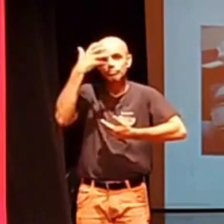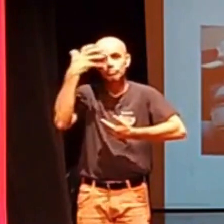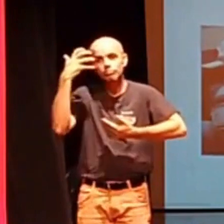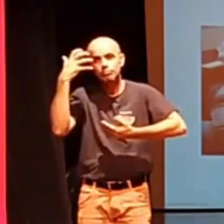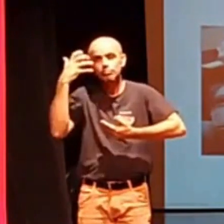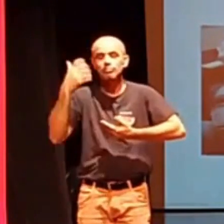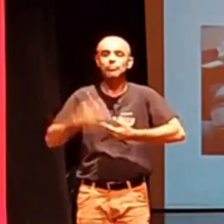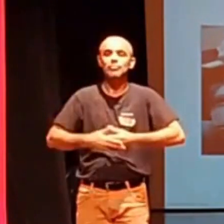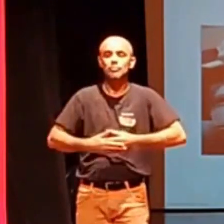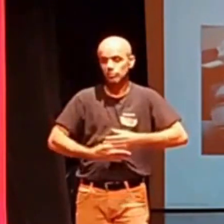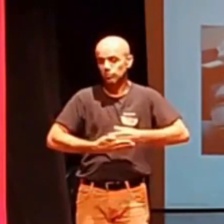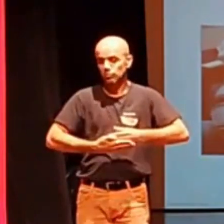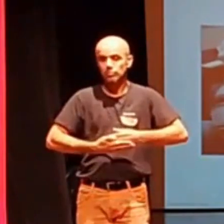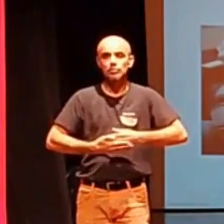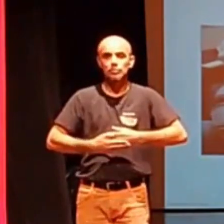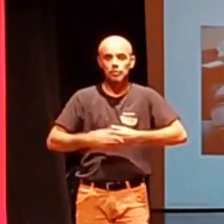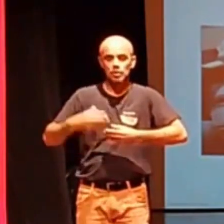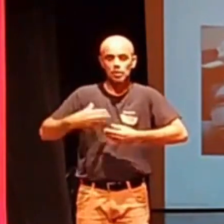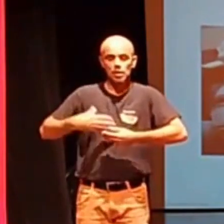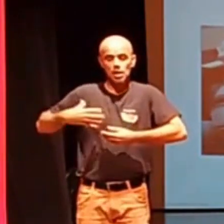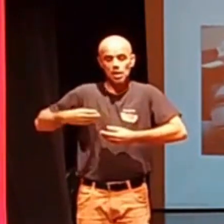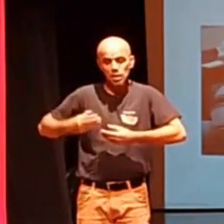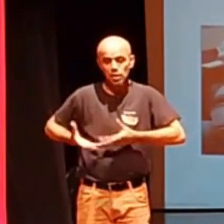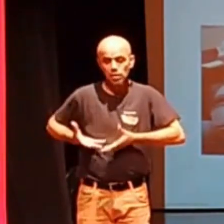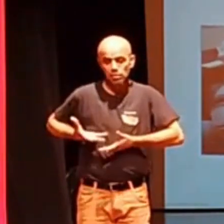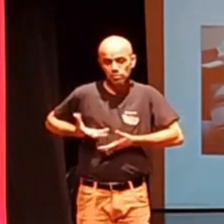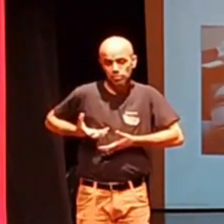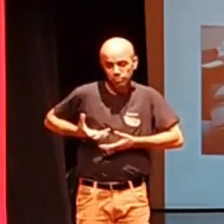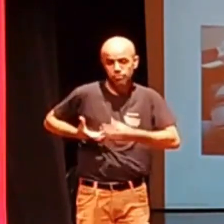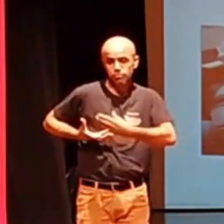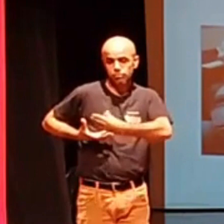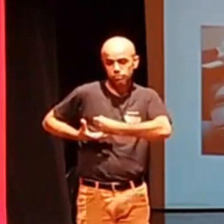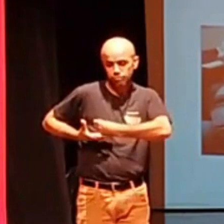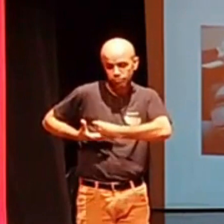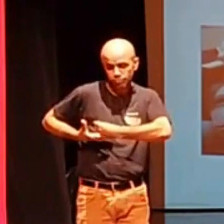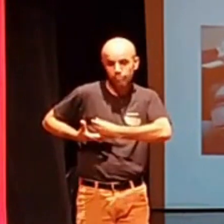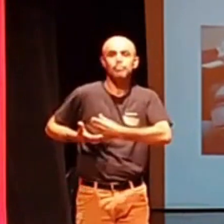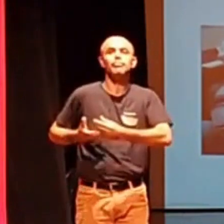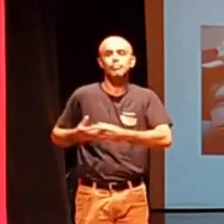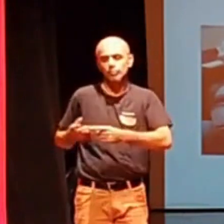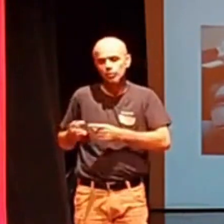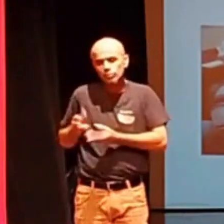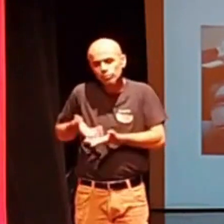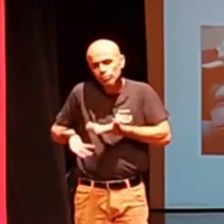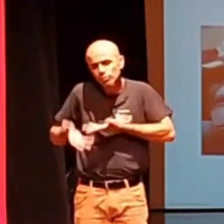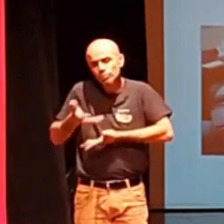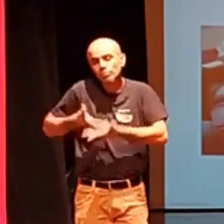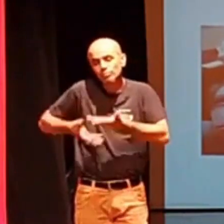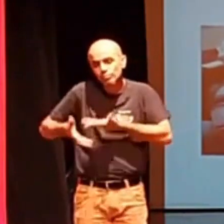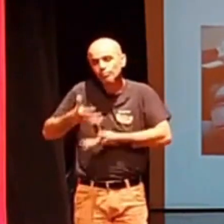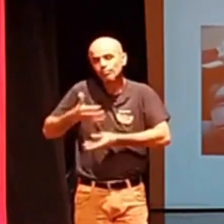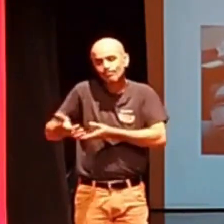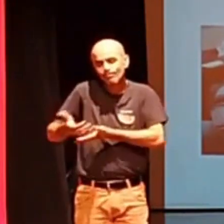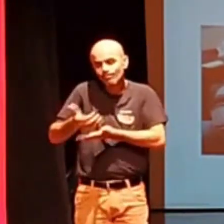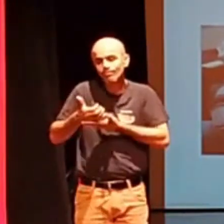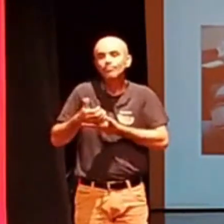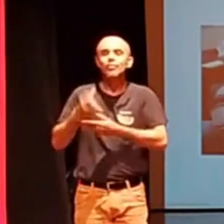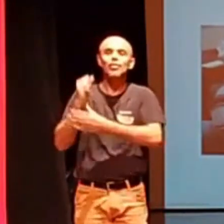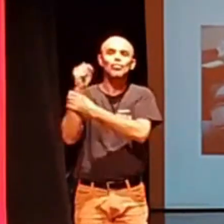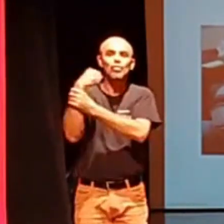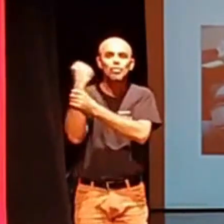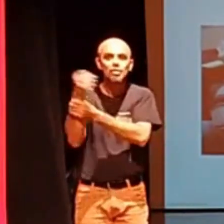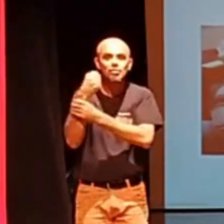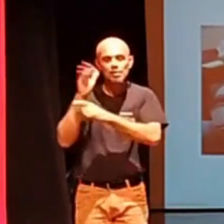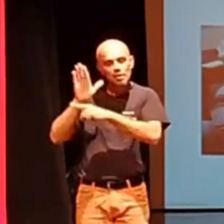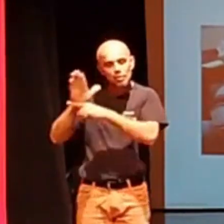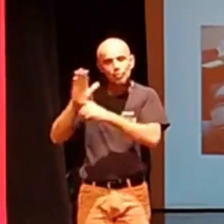que ganhou para que esse leite viesse, para que ela pudesse ter acolhimento desse bebê. Então, são muitas situações que a fisioterapia vai trabalhar